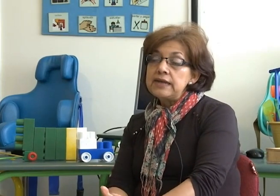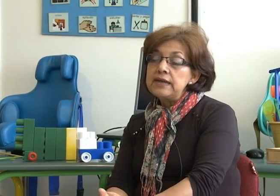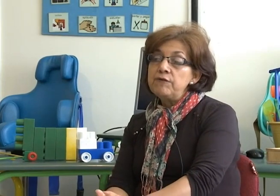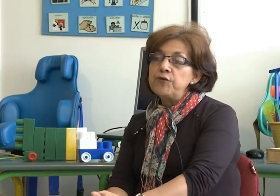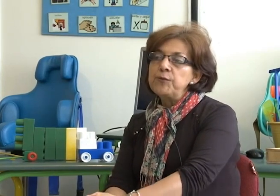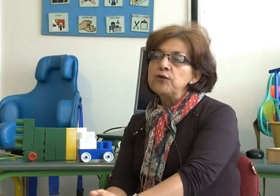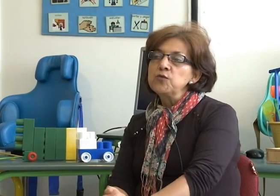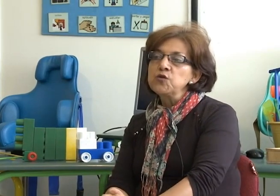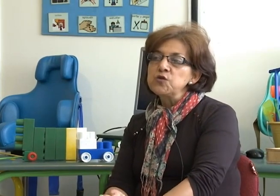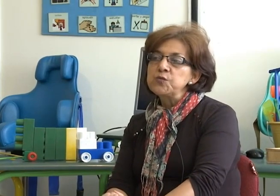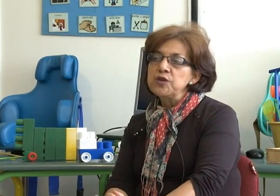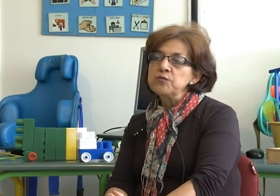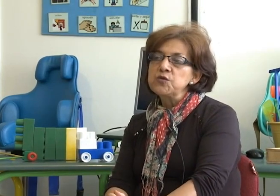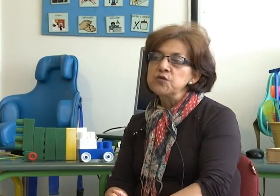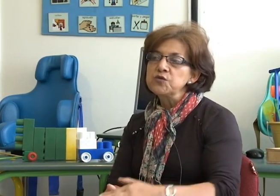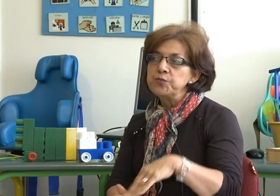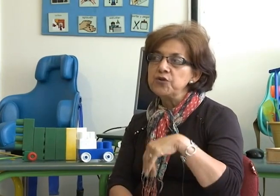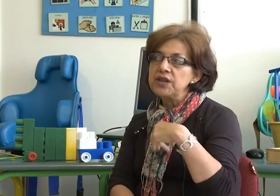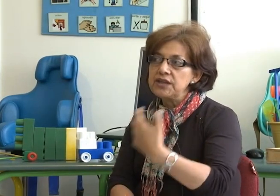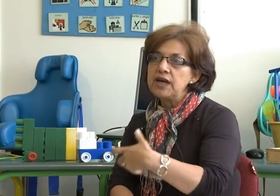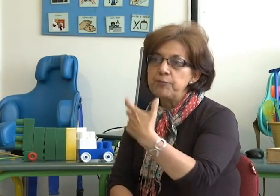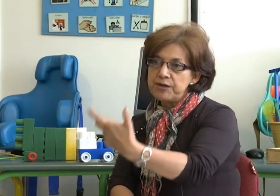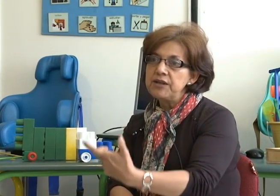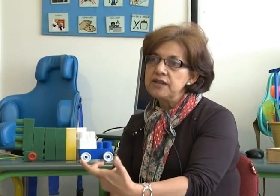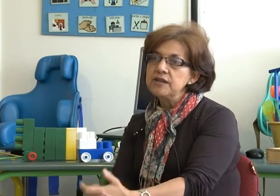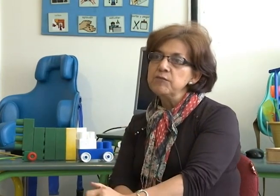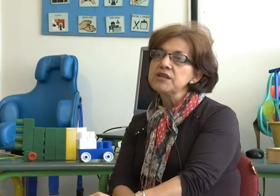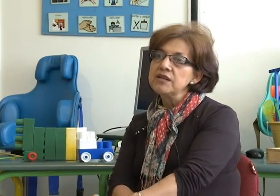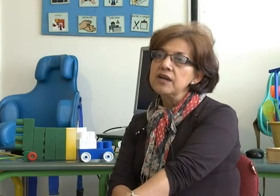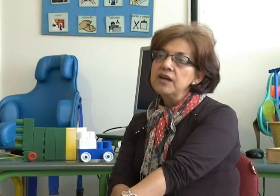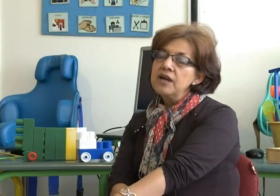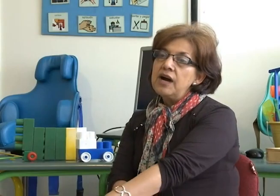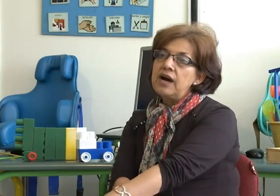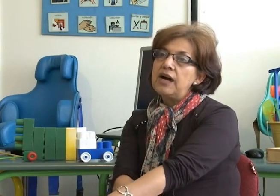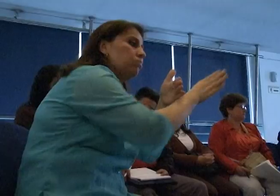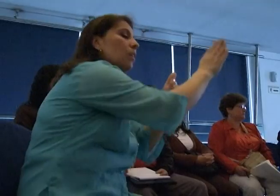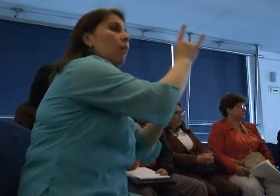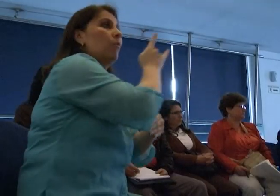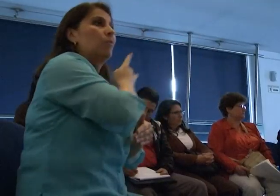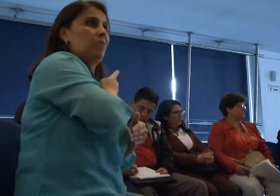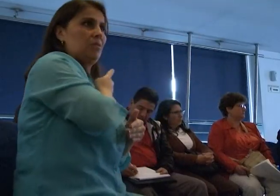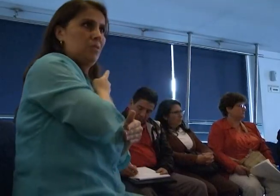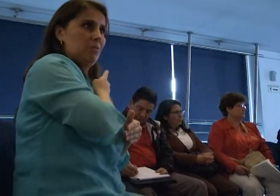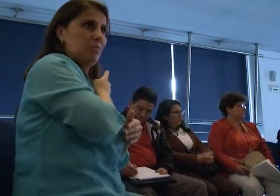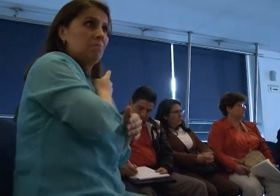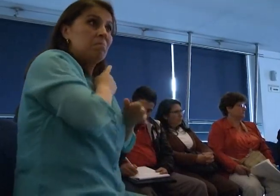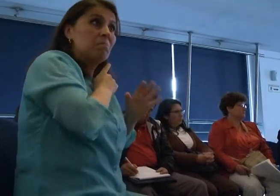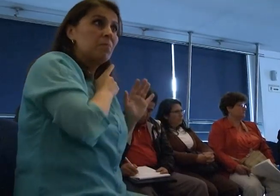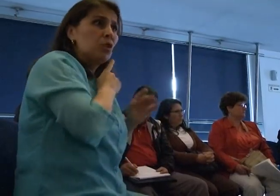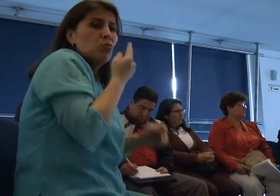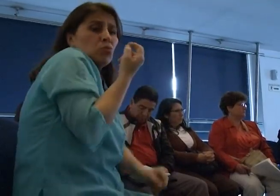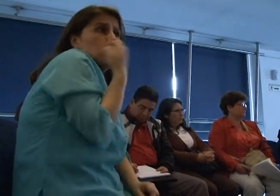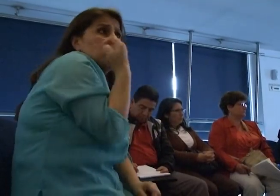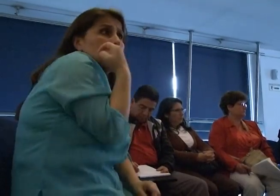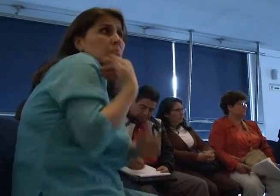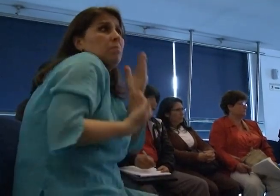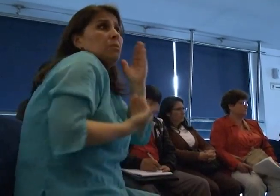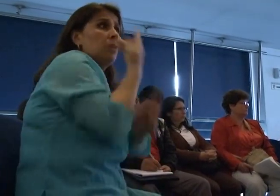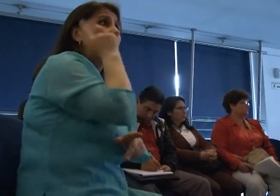Tres, la forma como nos podemos proyectar permanentemente a esas demandas de la sociedad, porque es